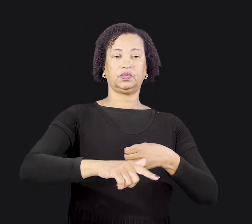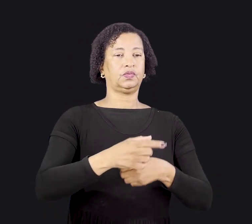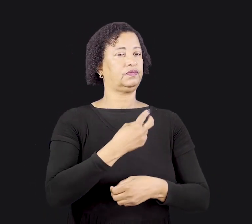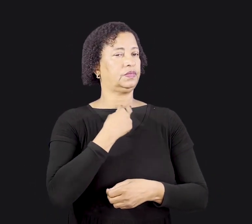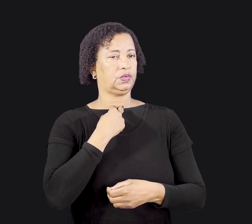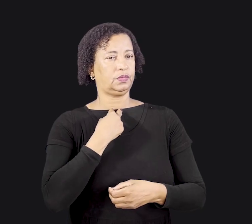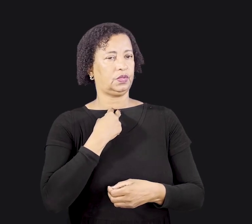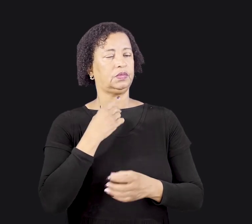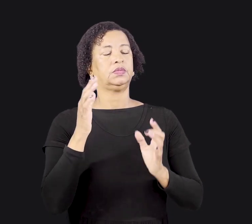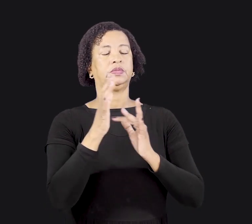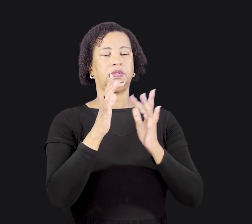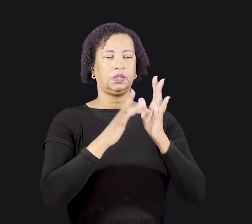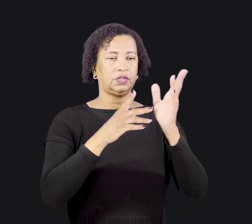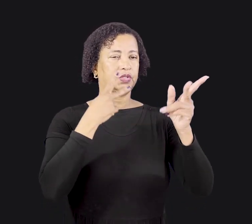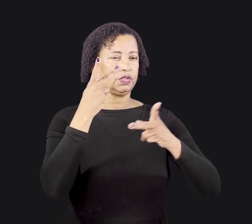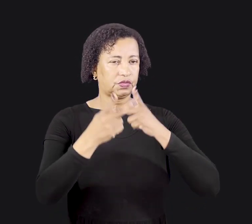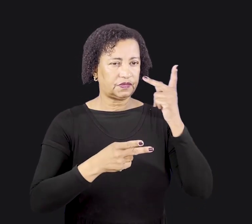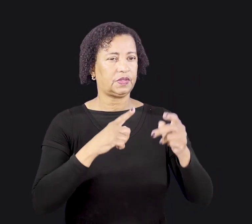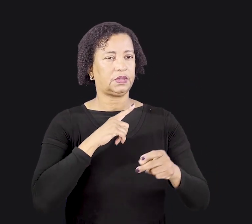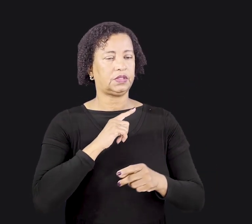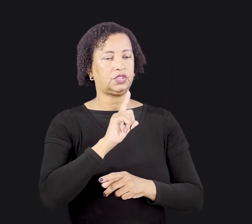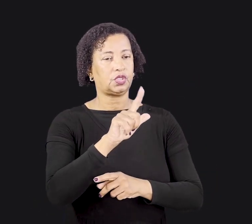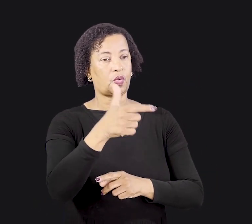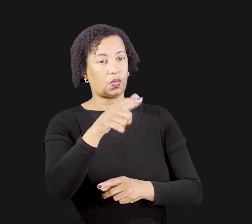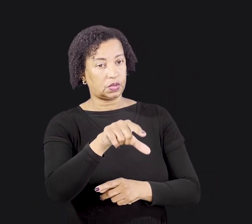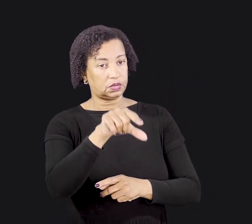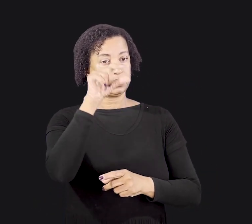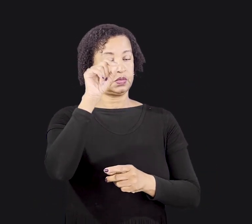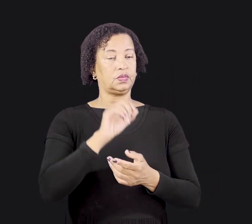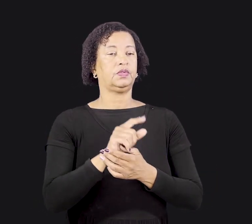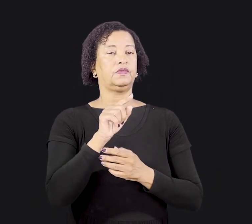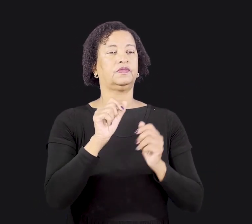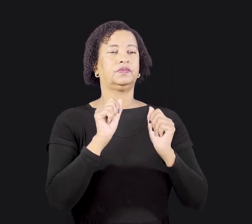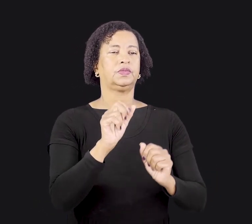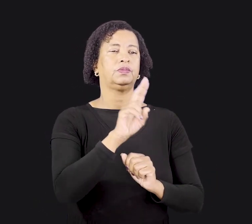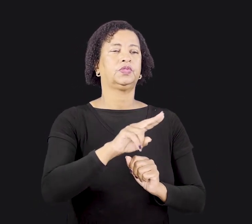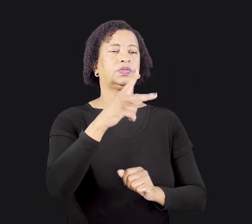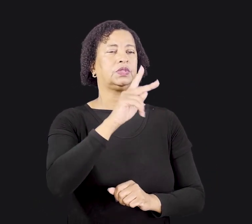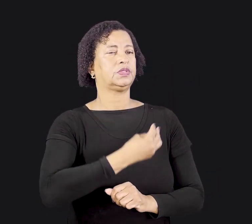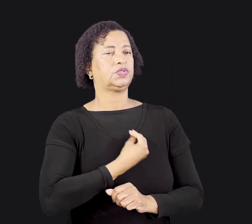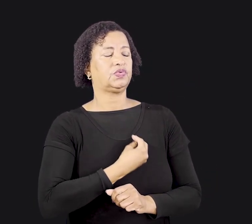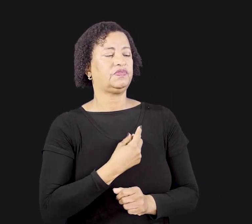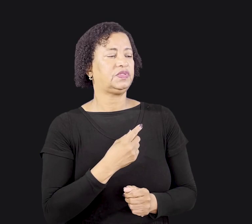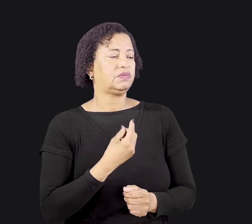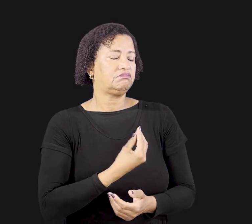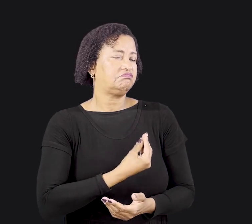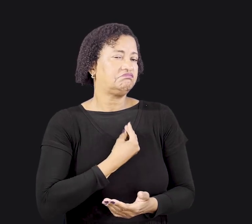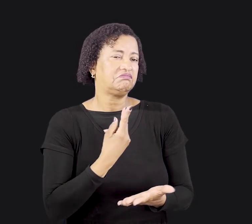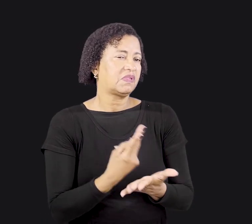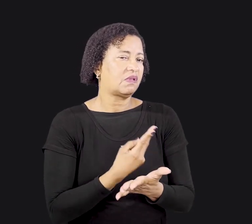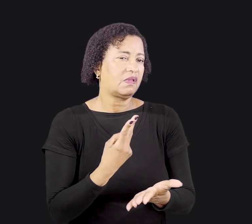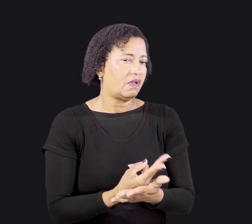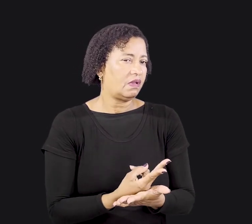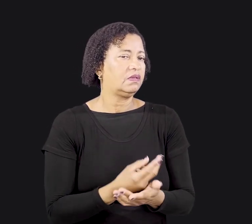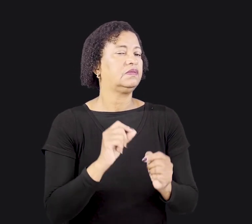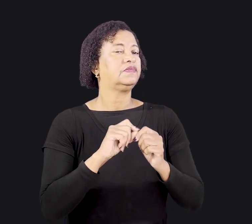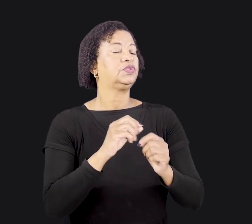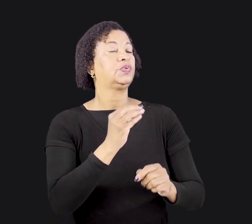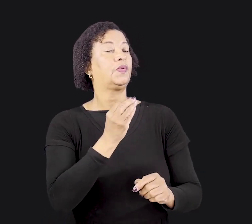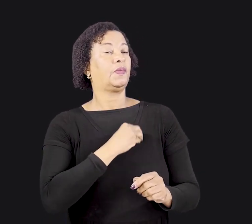Jesus continuou dizendo que havia outra opção. Você pode usar sua vida erroneamente. Esse foi o pecado de Esaú, que vendeu seu direito